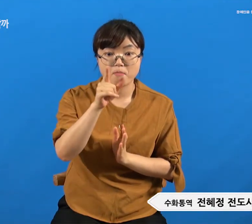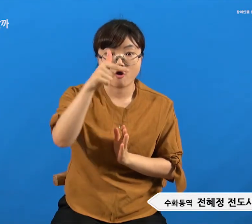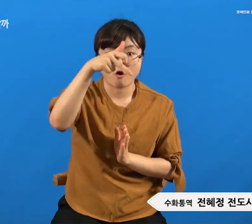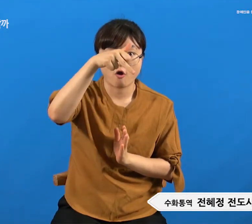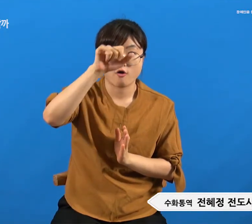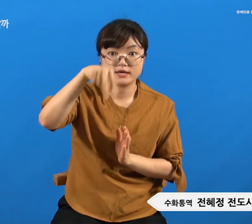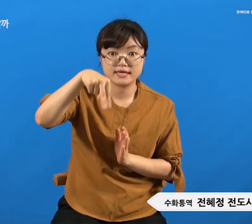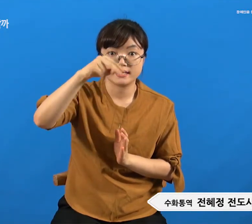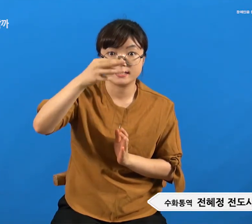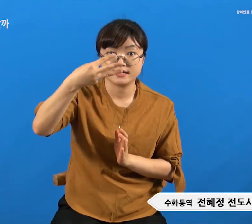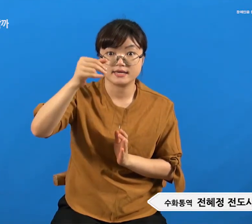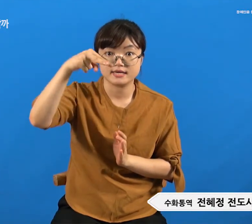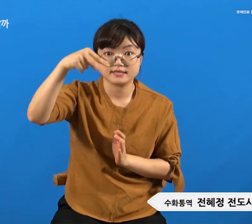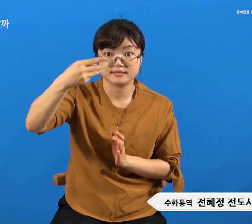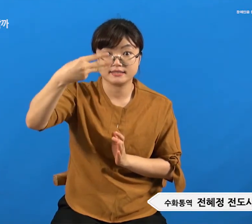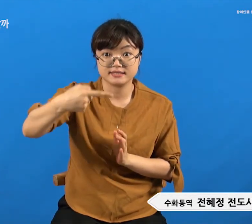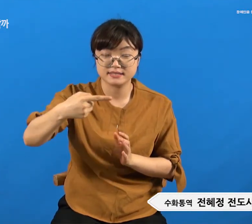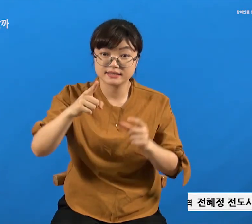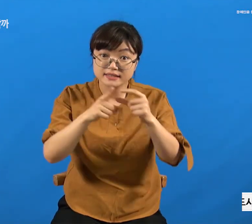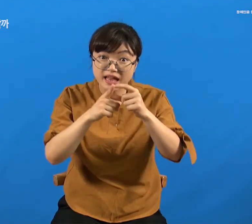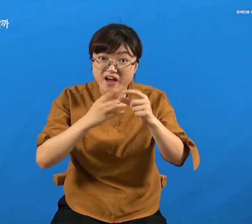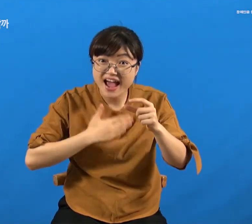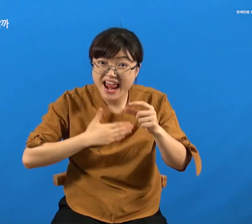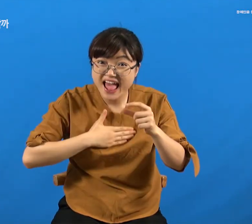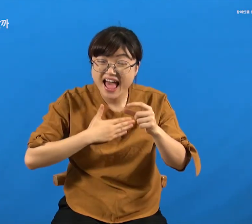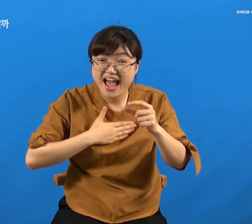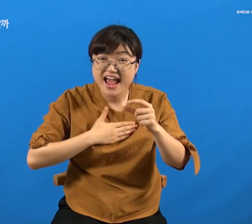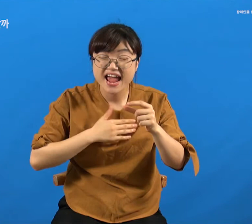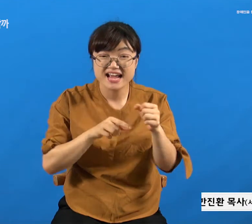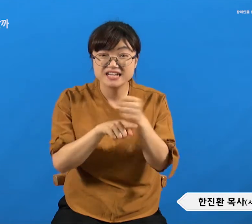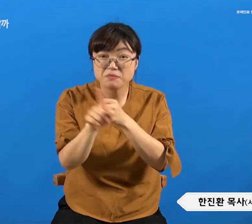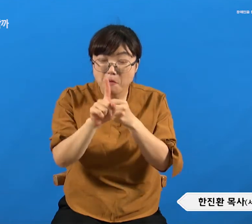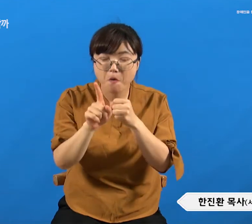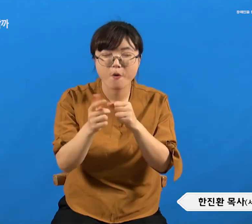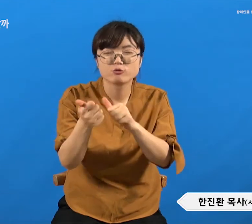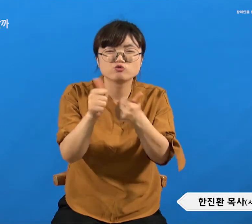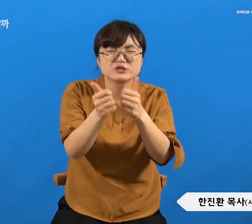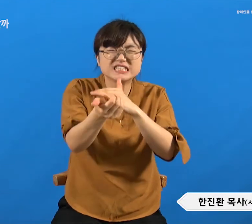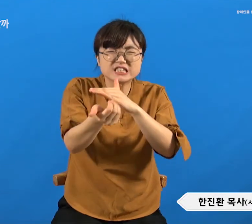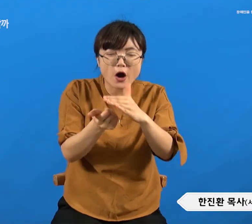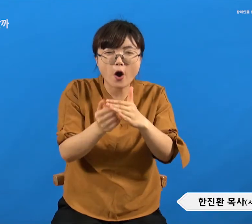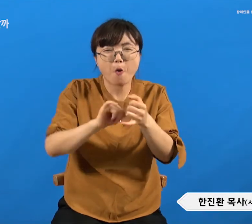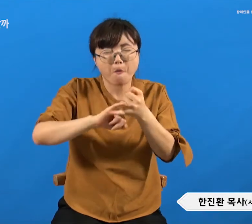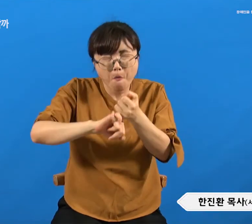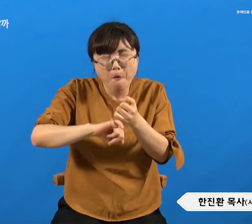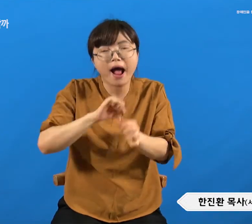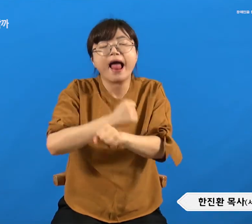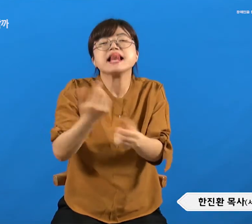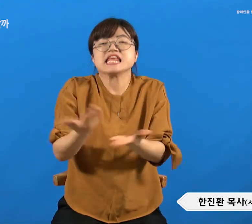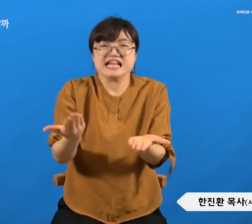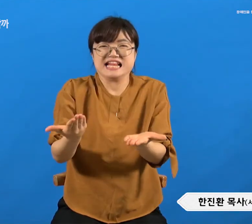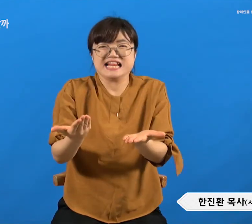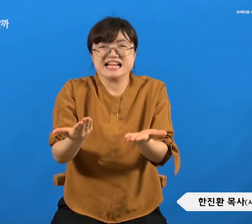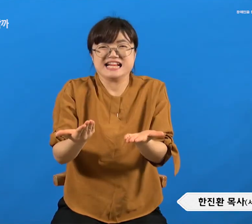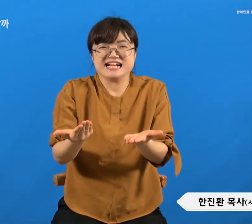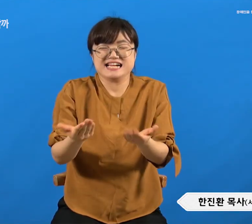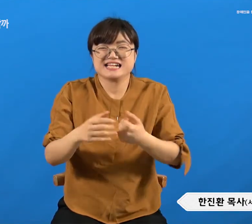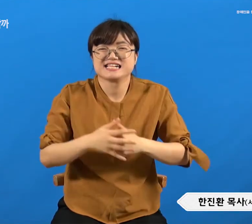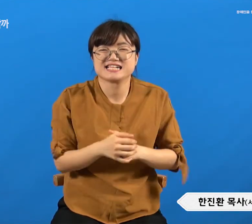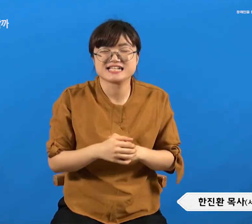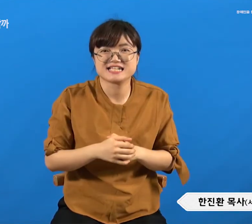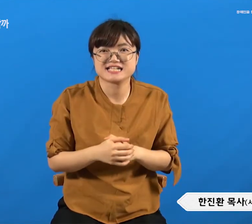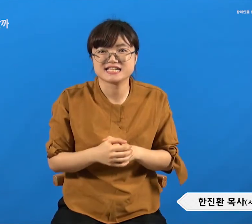버킷리스트라는 말을 아시죠? 죽기 전에 꼭 해보고 싶은 일의 리스트가